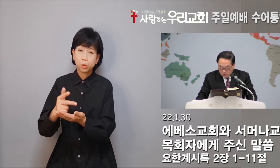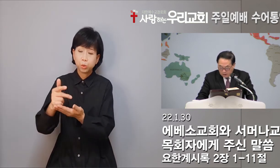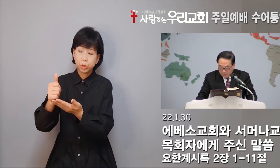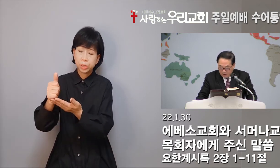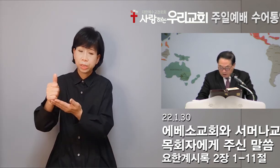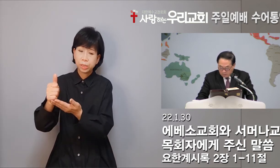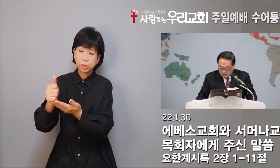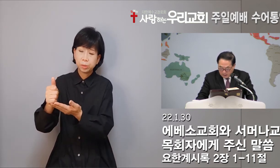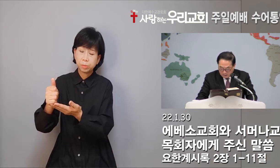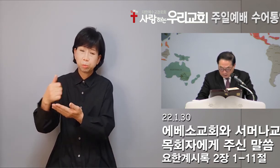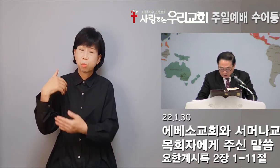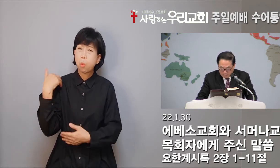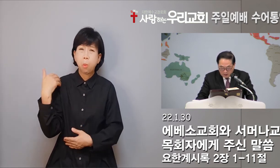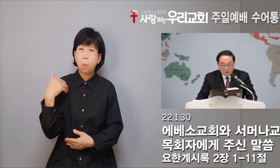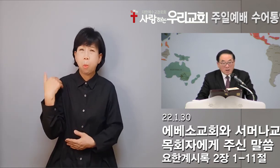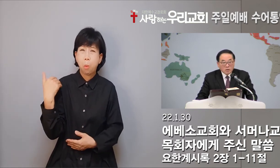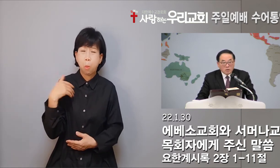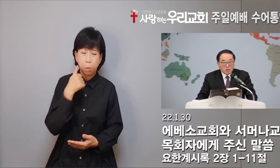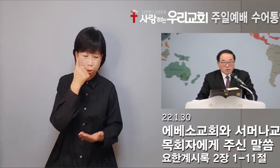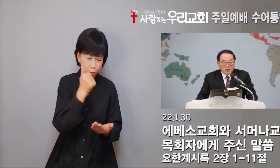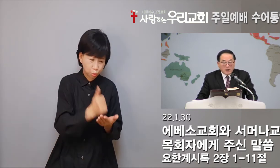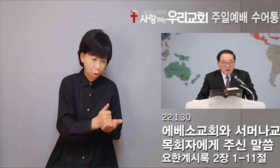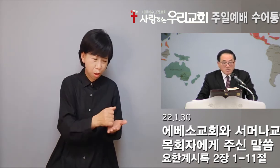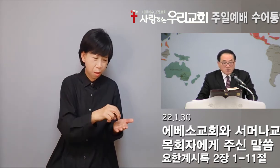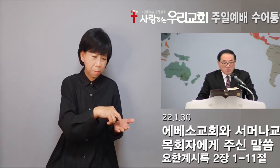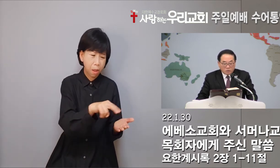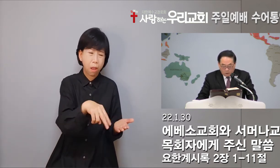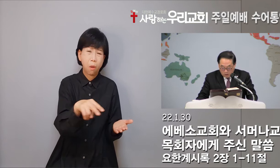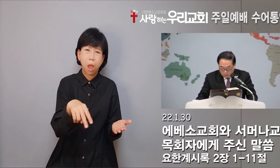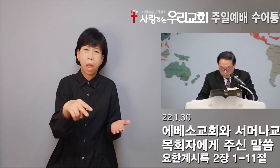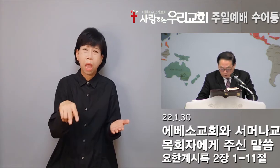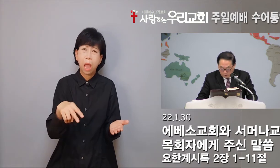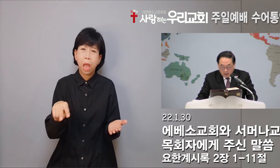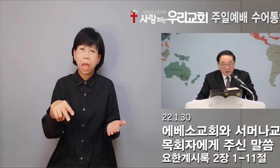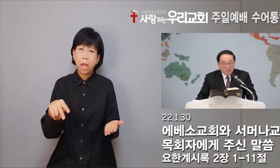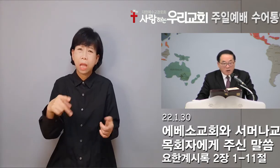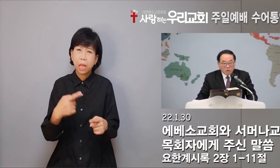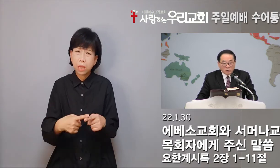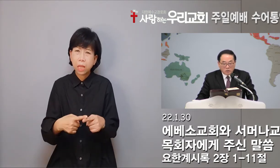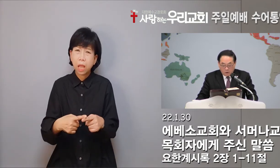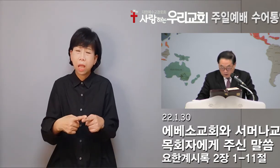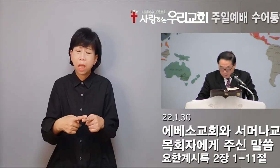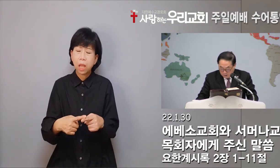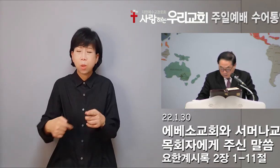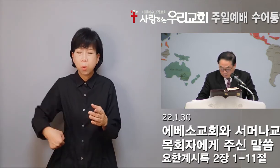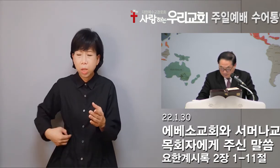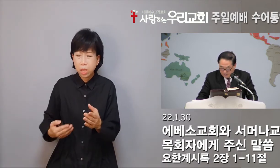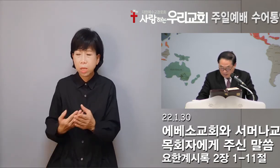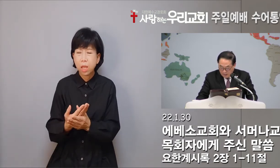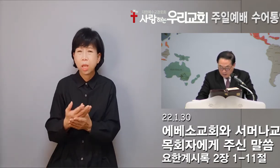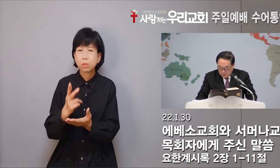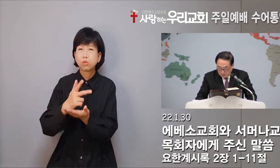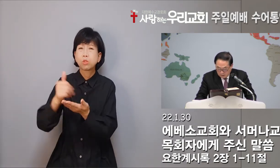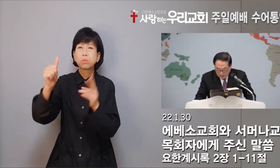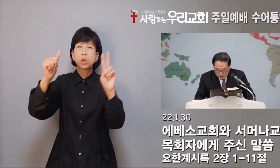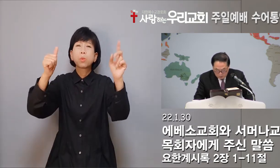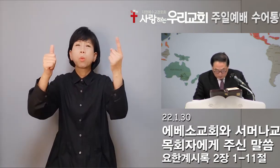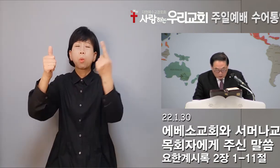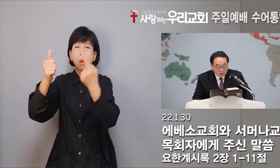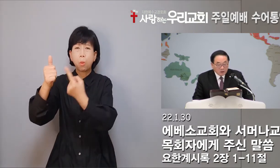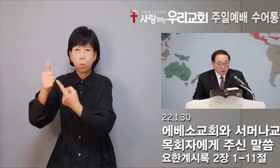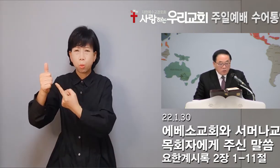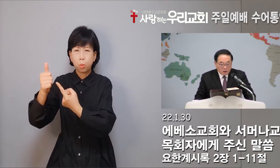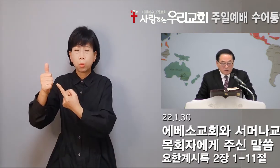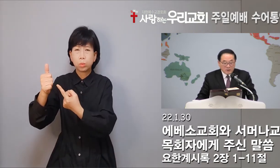죄 가운데 방황하며 살던 사람이 죄를 떠나 하나님께로 돌아오는 회개가 바로 그 회개인 것입니다. 그것은